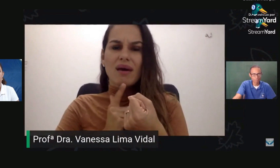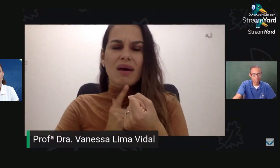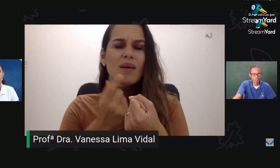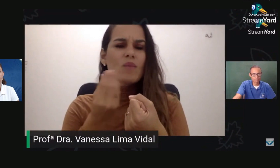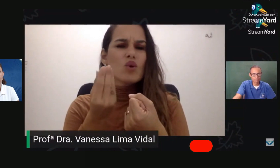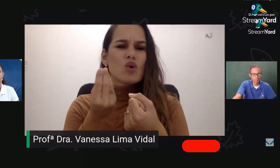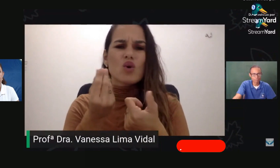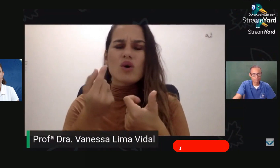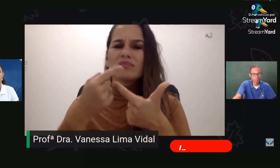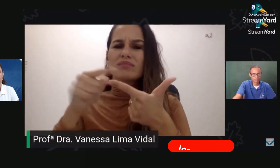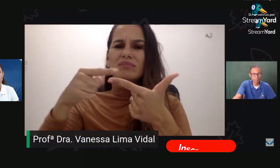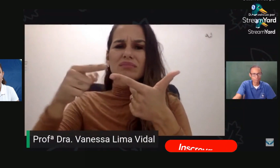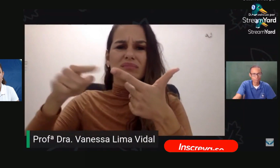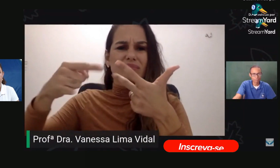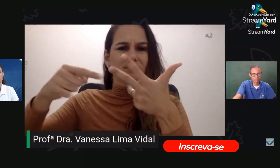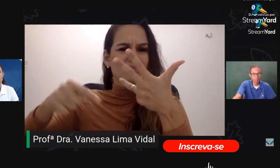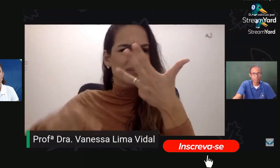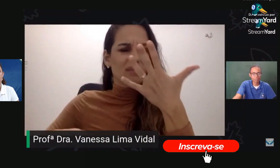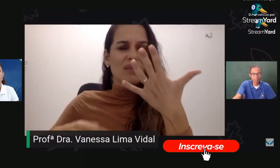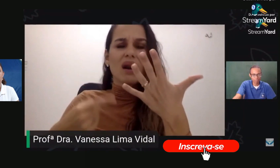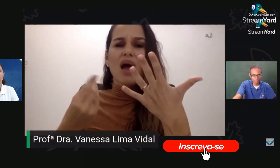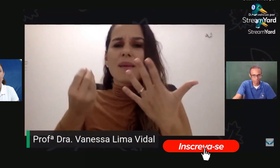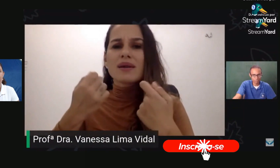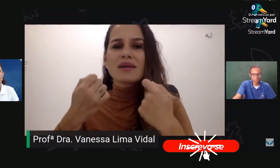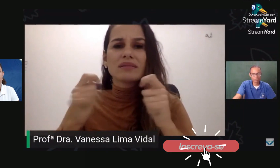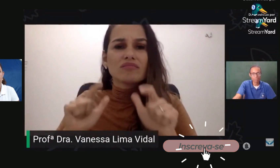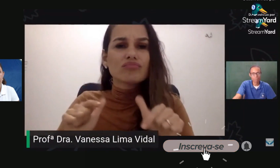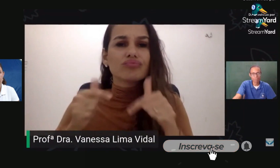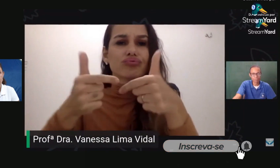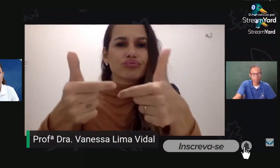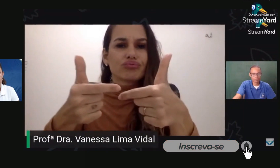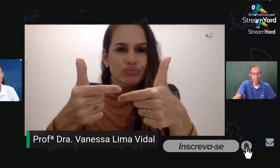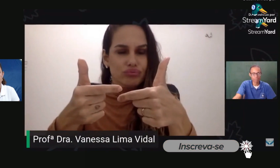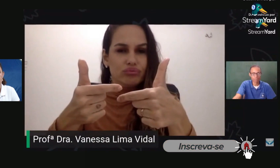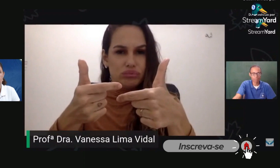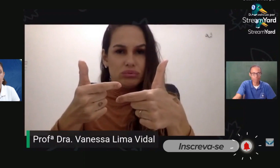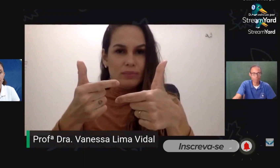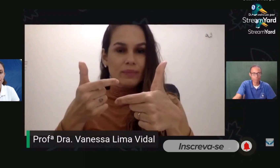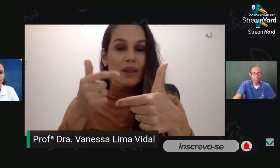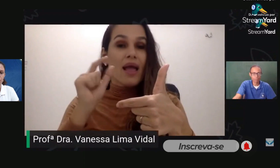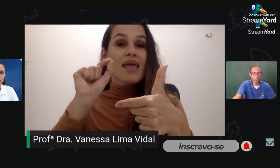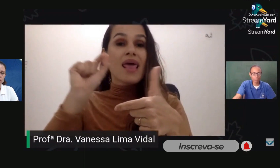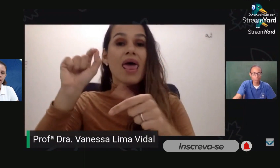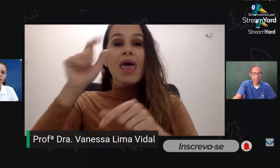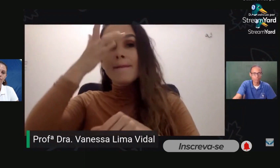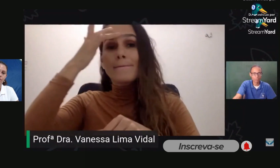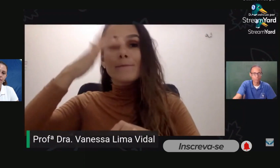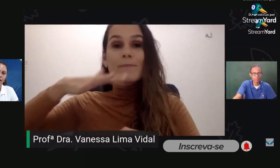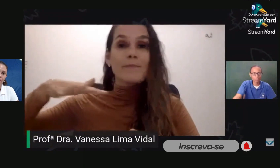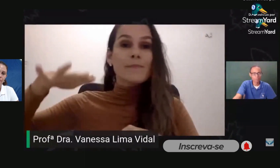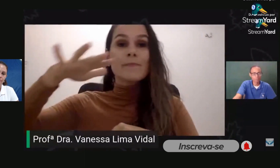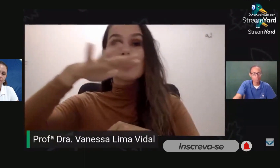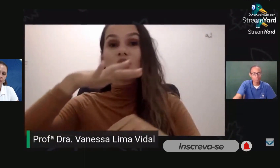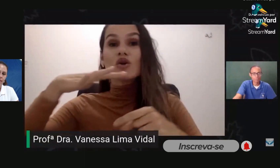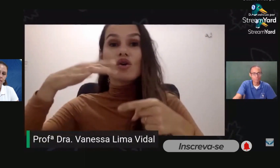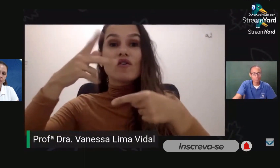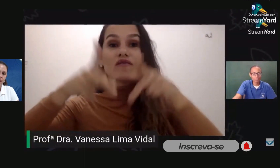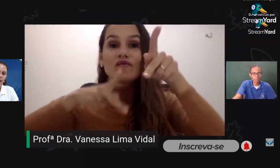Então, é muito importante que eles conheçam esses diversos problemas que a gente tem que